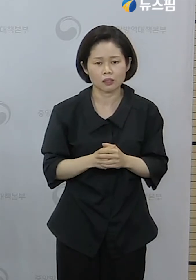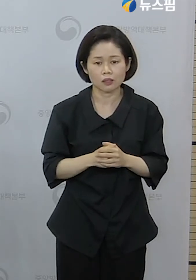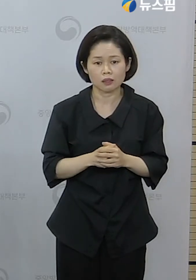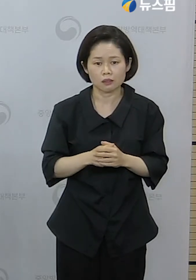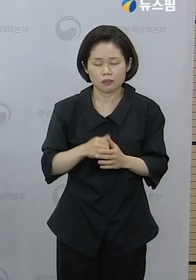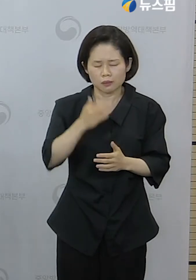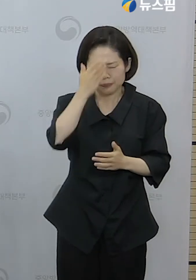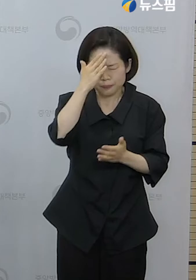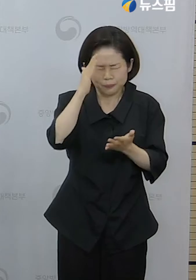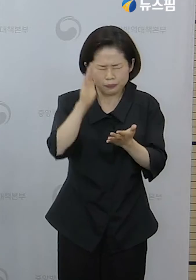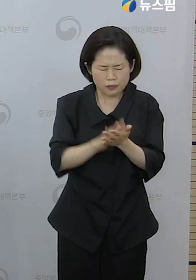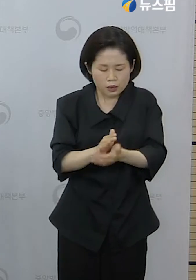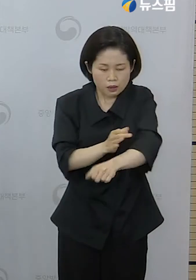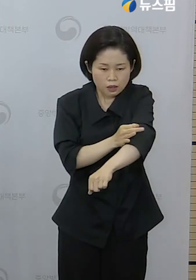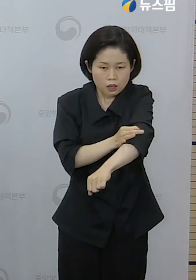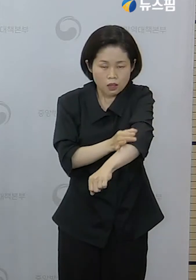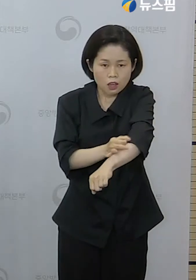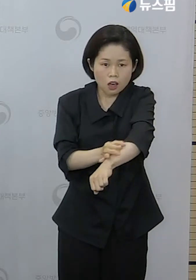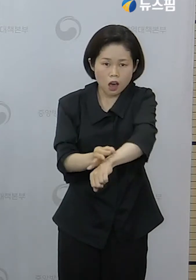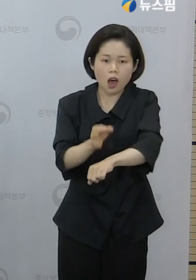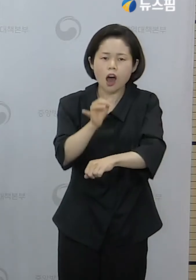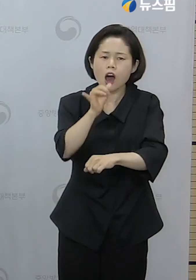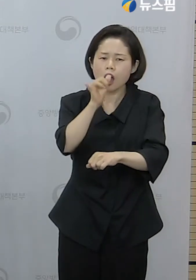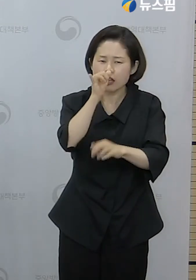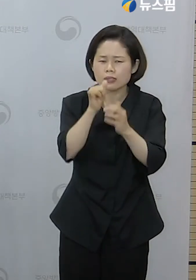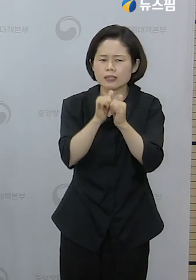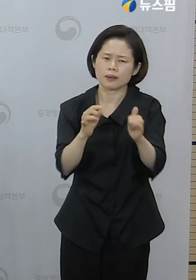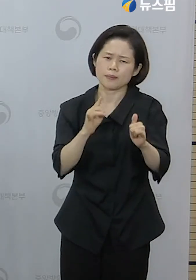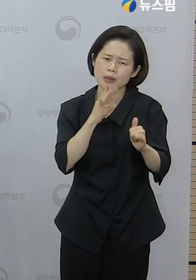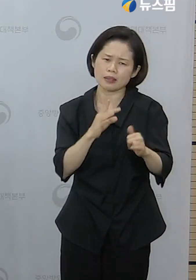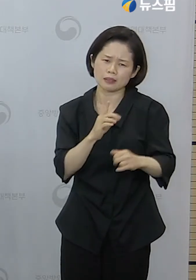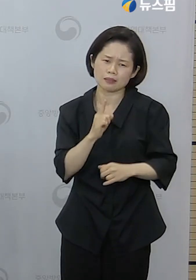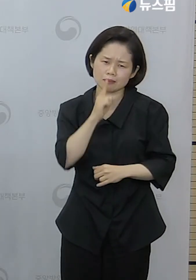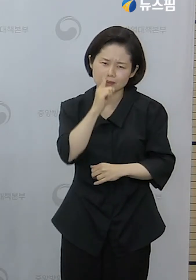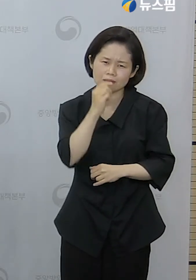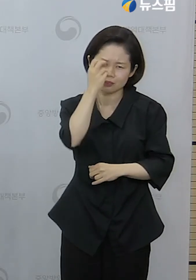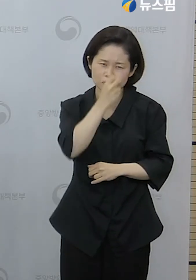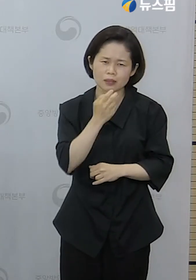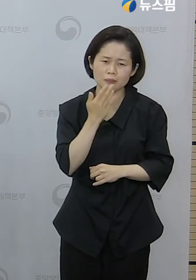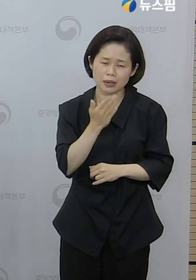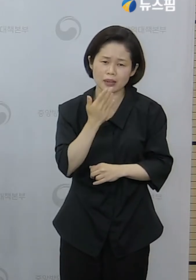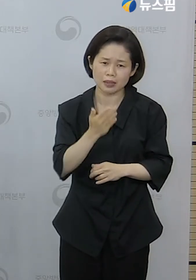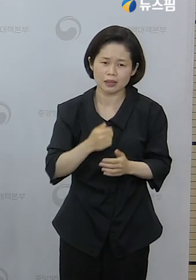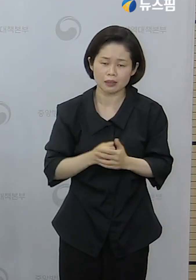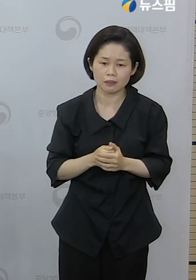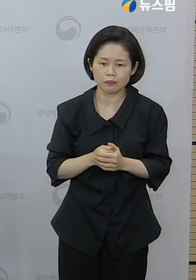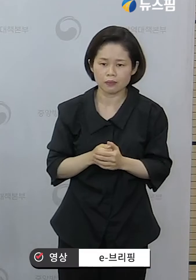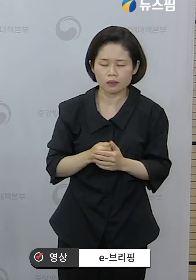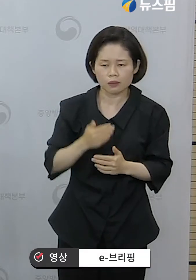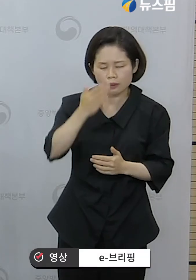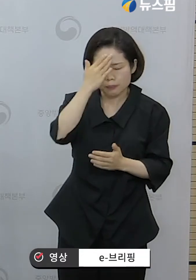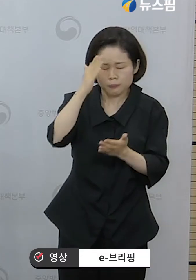대상으로 검사를 진행할 수 있기 때문에 어떤 유증상자를